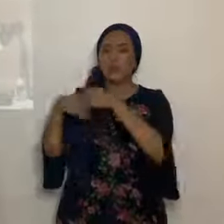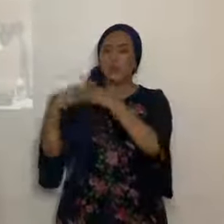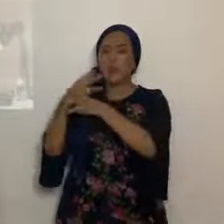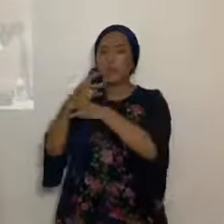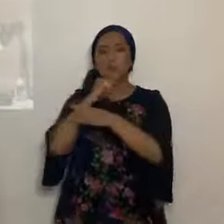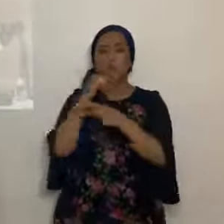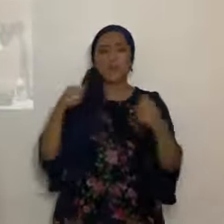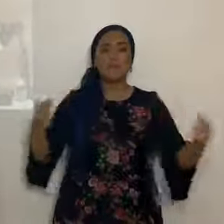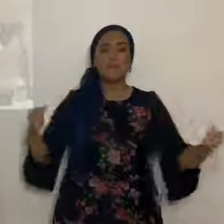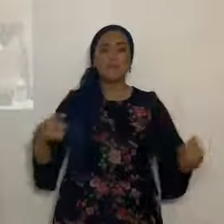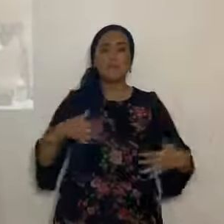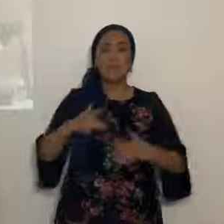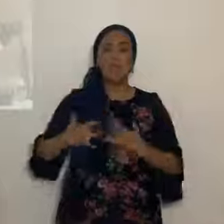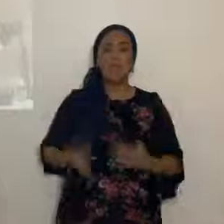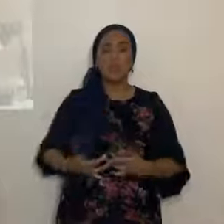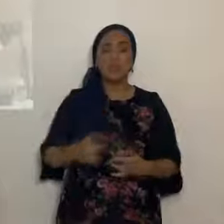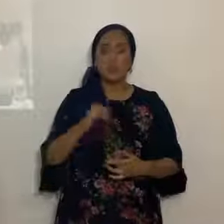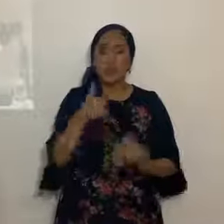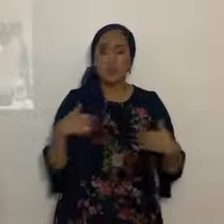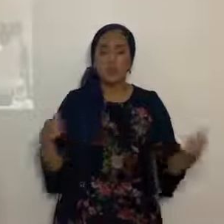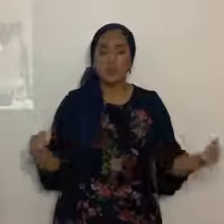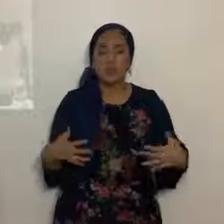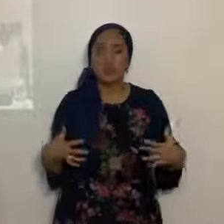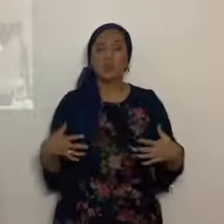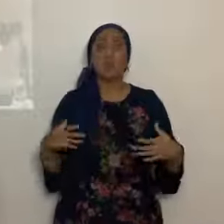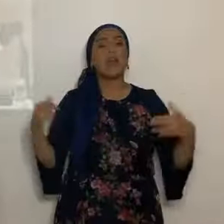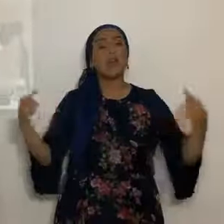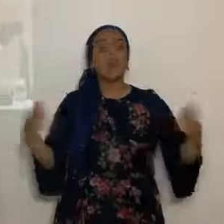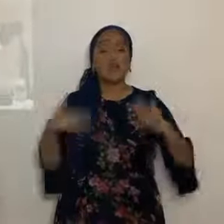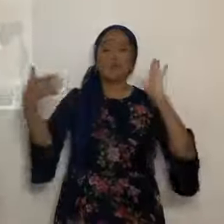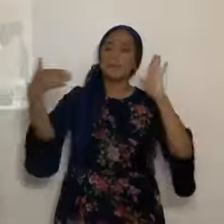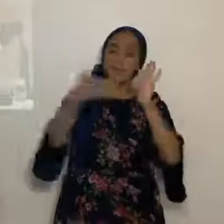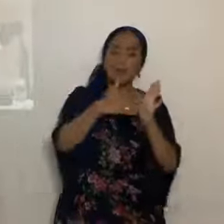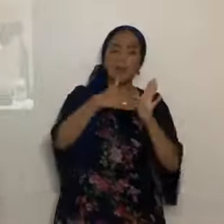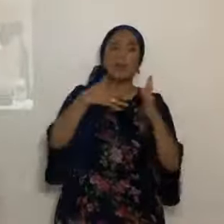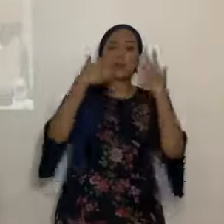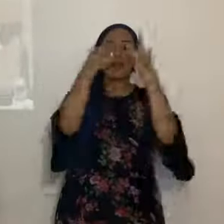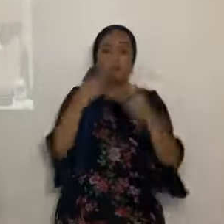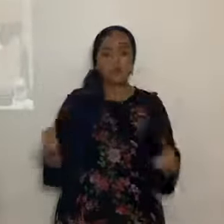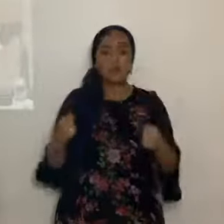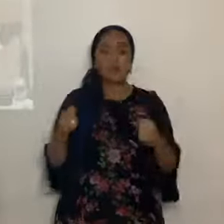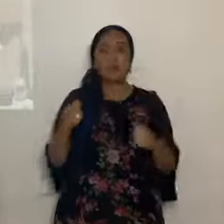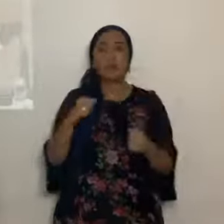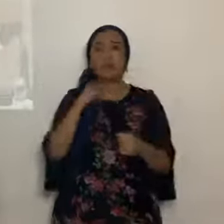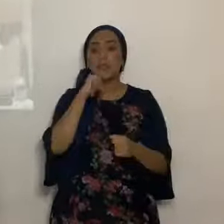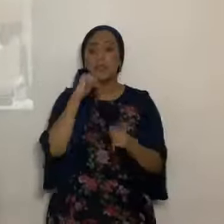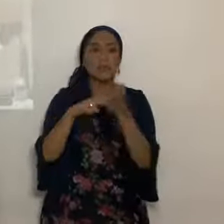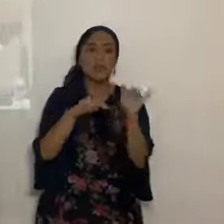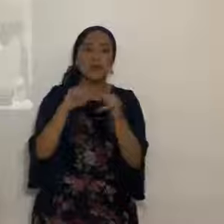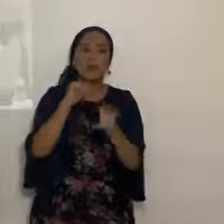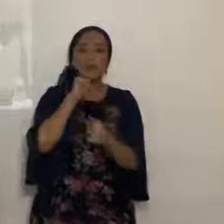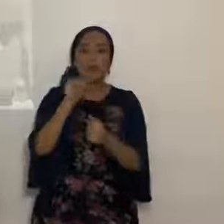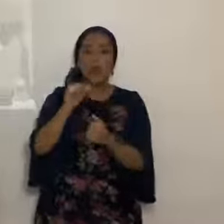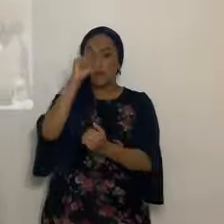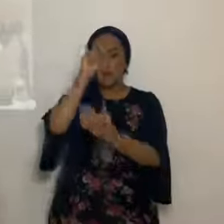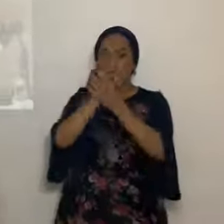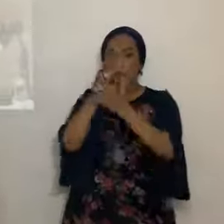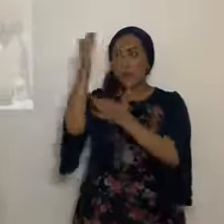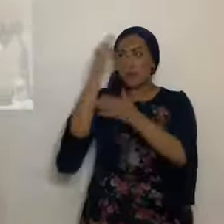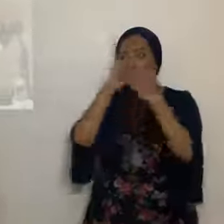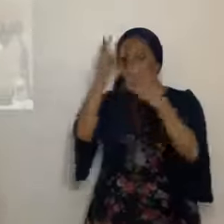turbe vuestro corazón ni tenga miedo. El miedo obstaculiza la sanidad porque no es no creerle al Eterno sus